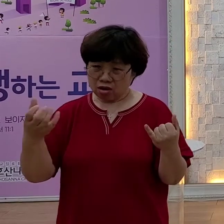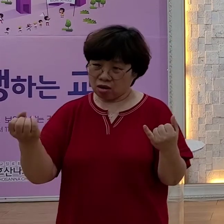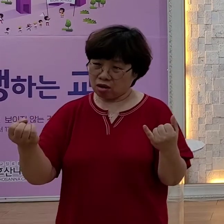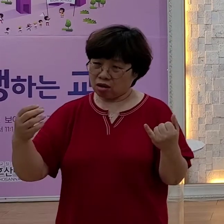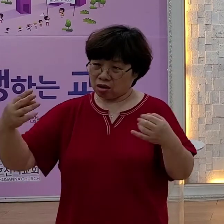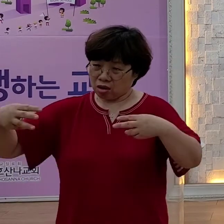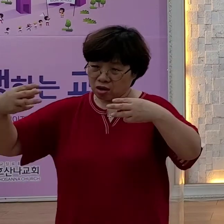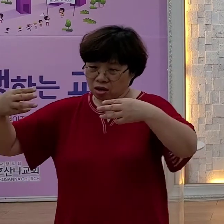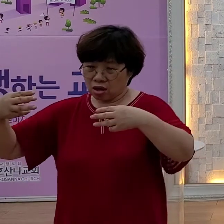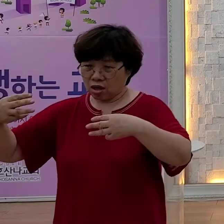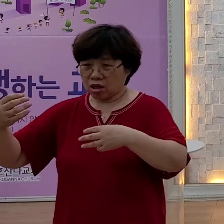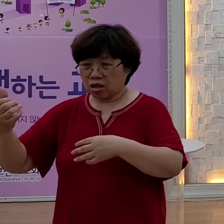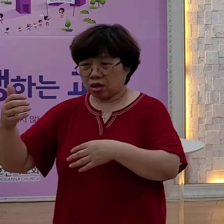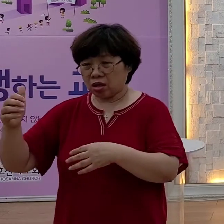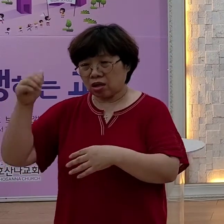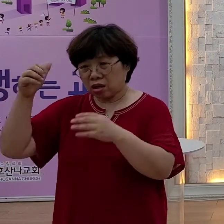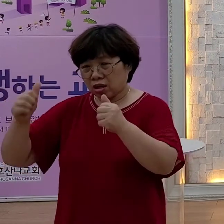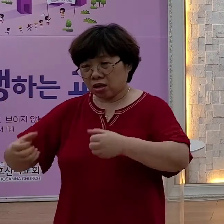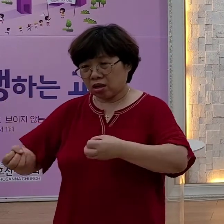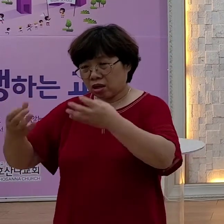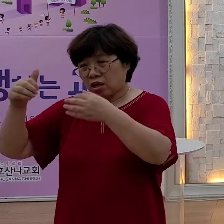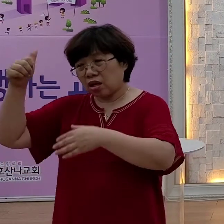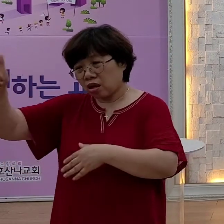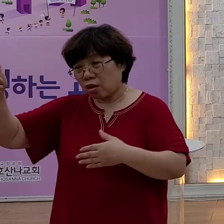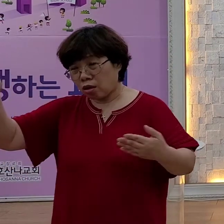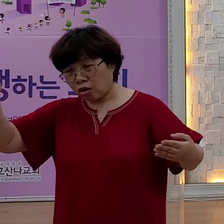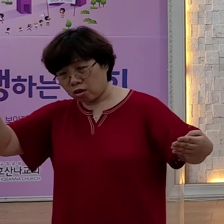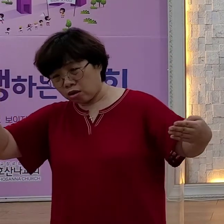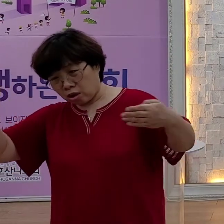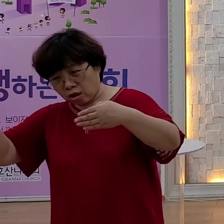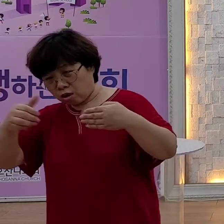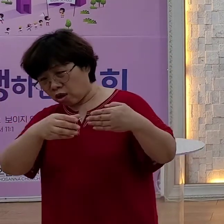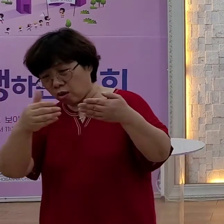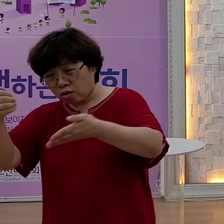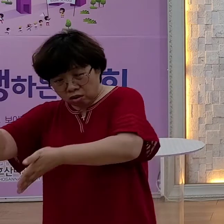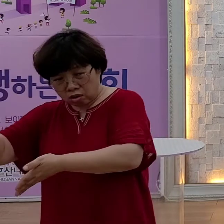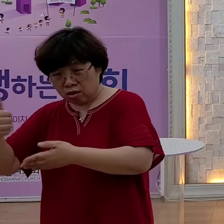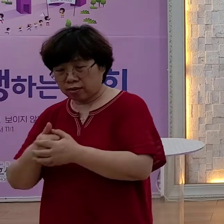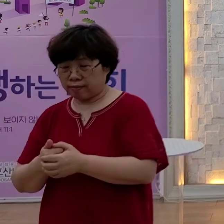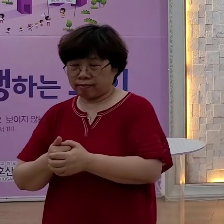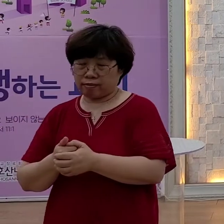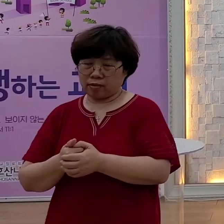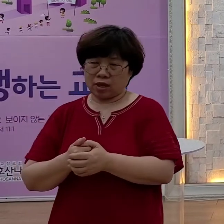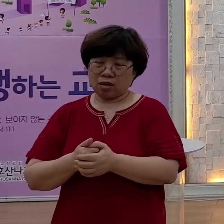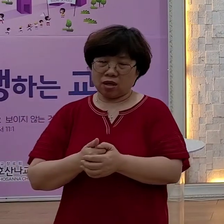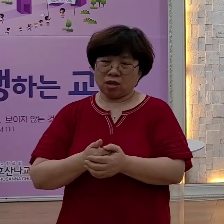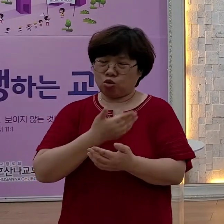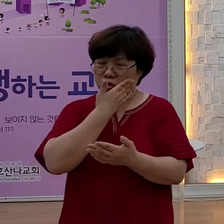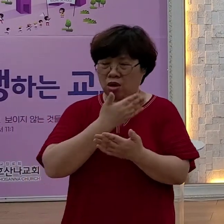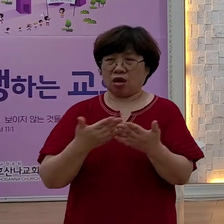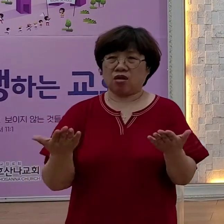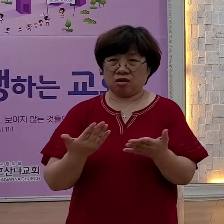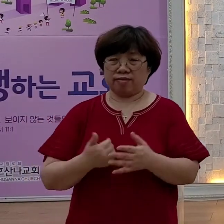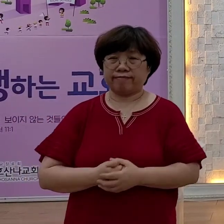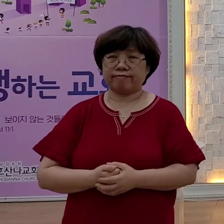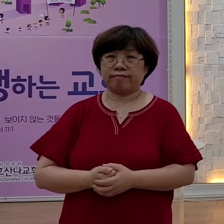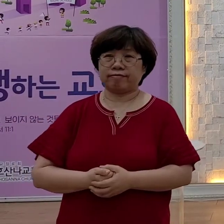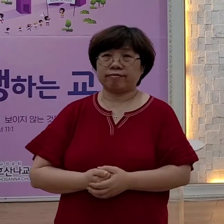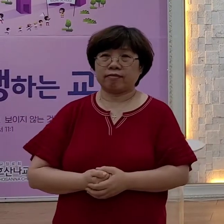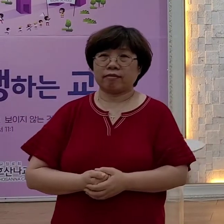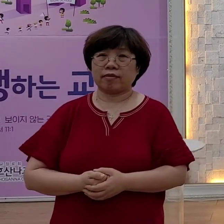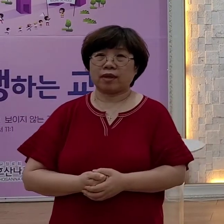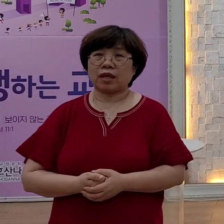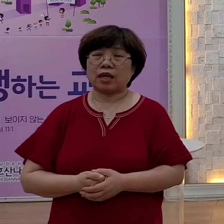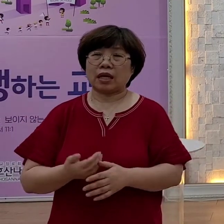돼요? 엘리 제사장한테 줘야 된단 말이에요. 아니, 다른 것도 다 참겠지만 아무리 생각해도 이